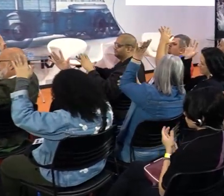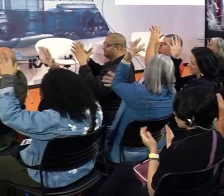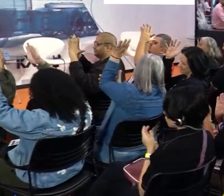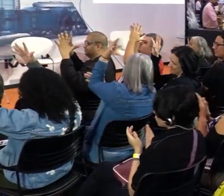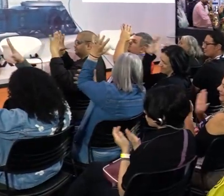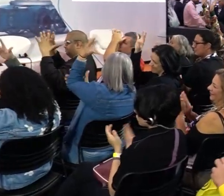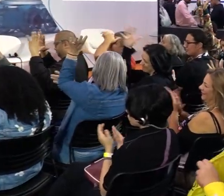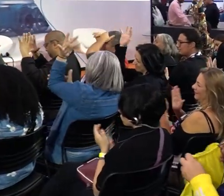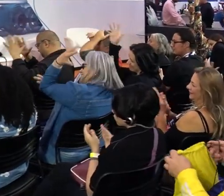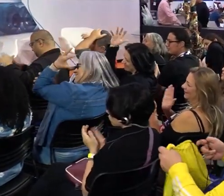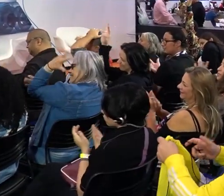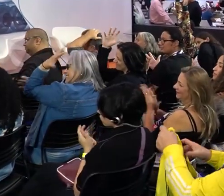muito obrigada a todos